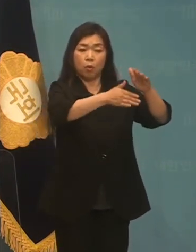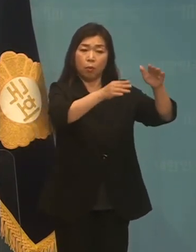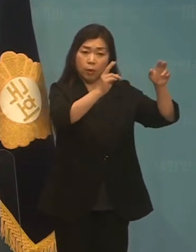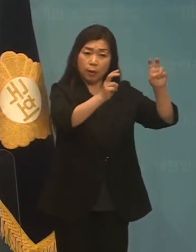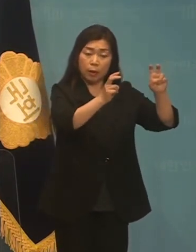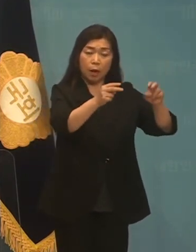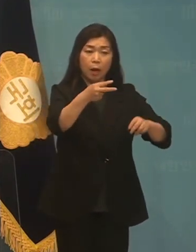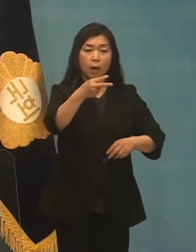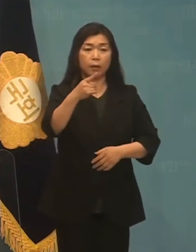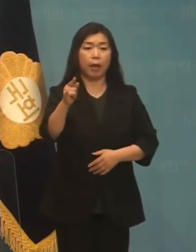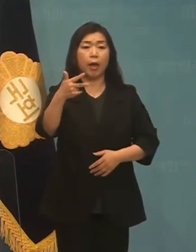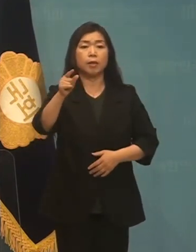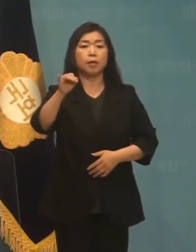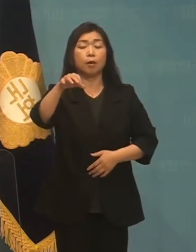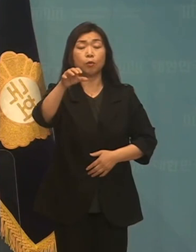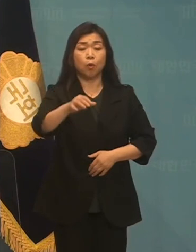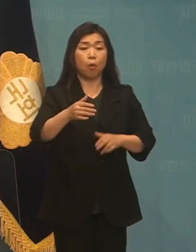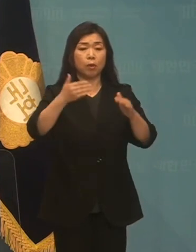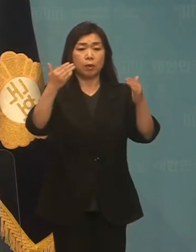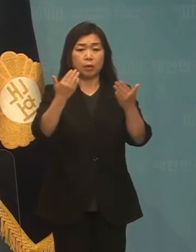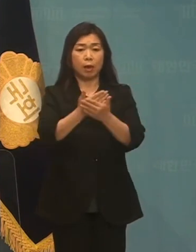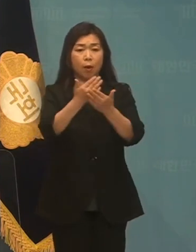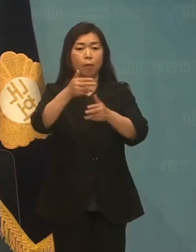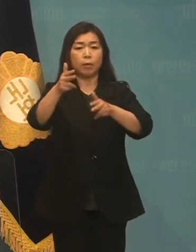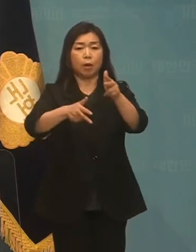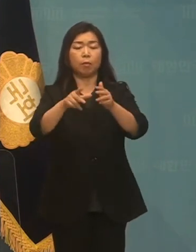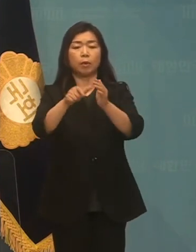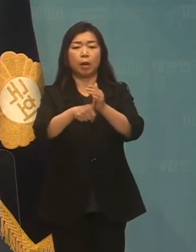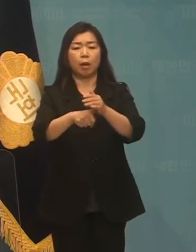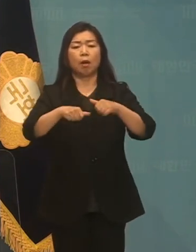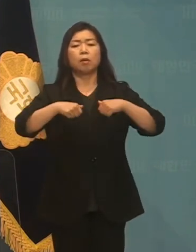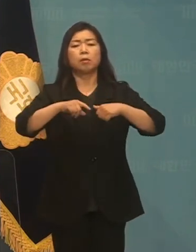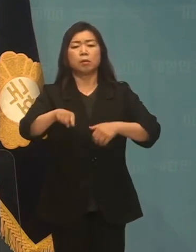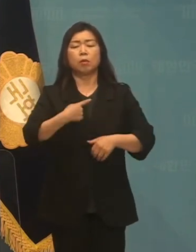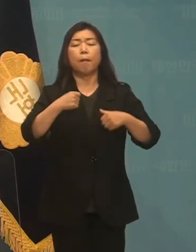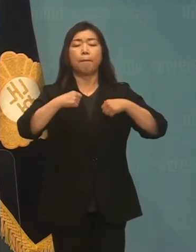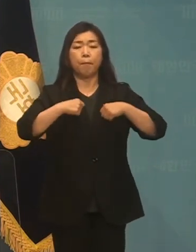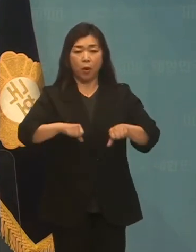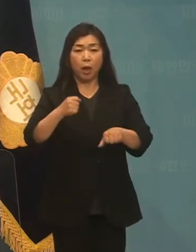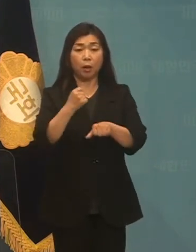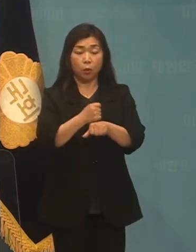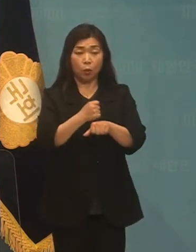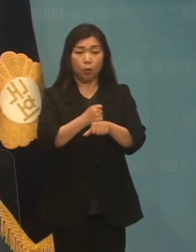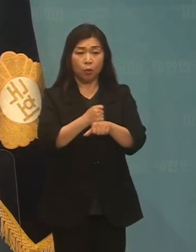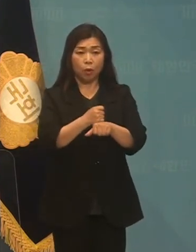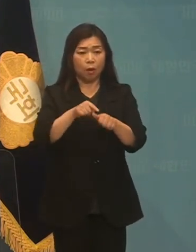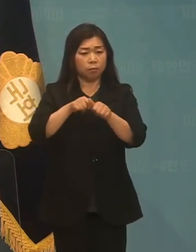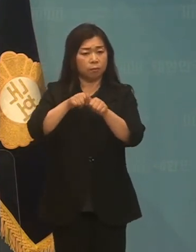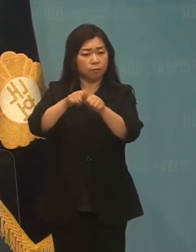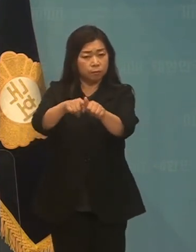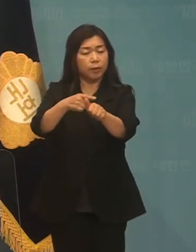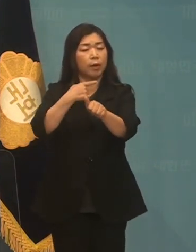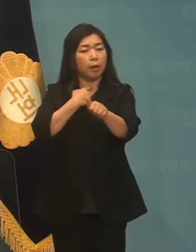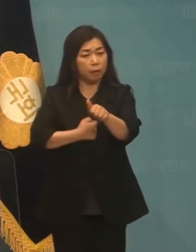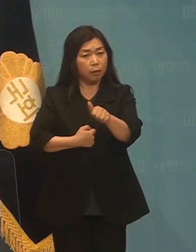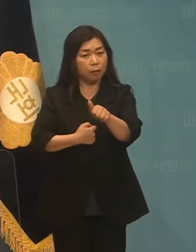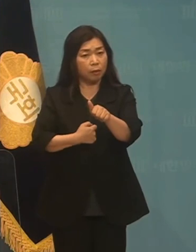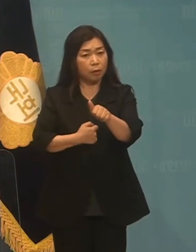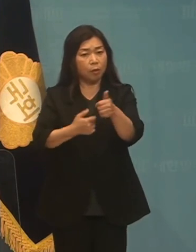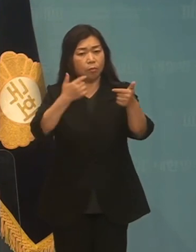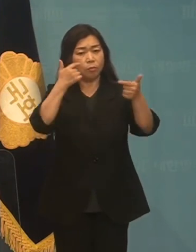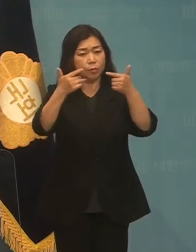LH공사가 대장동 사업에서 자진 철수하는 데 있어 영향력을